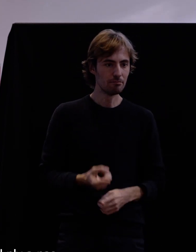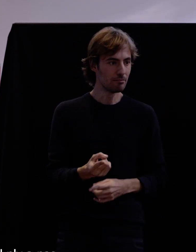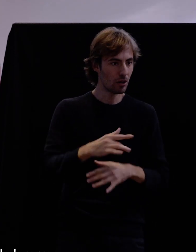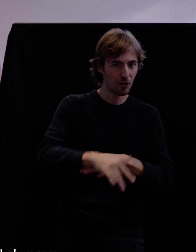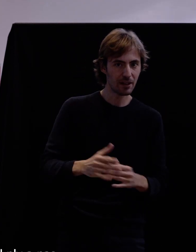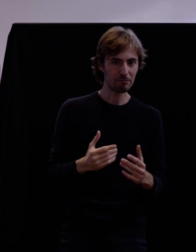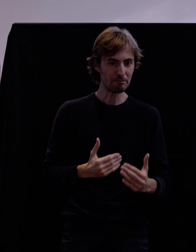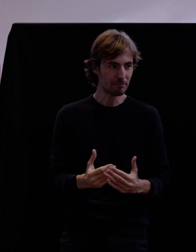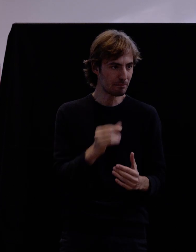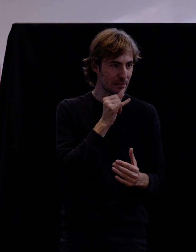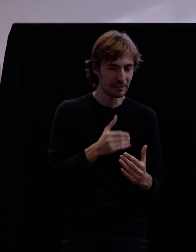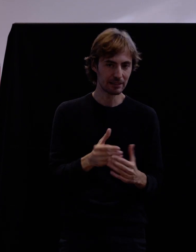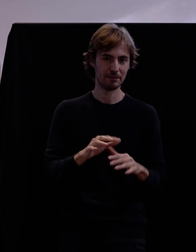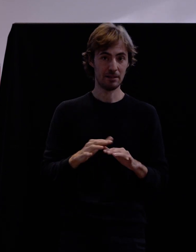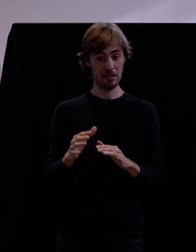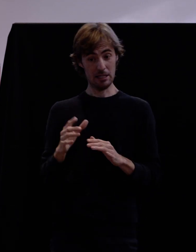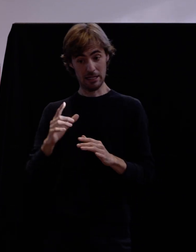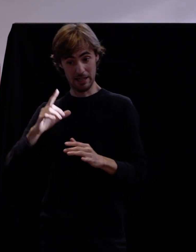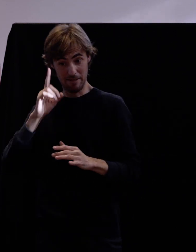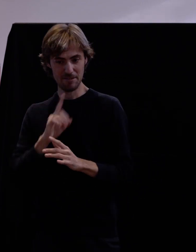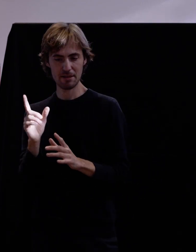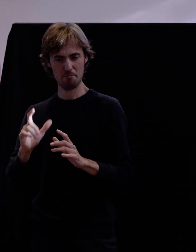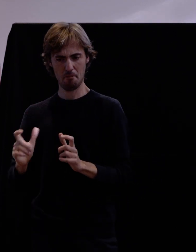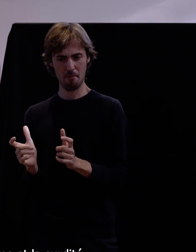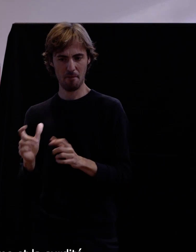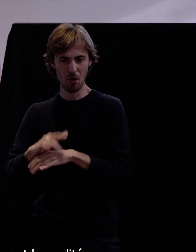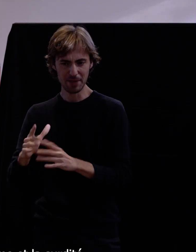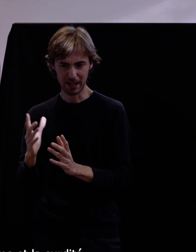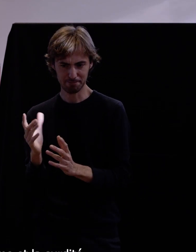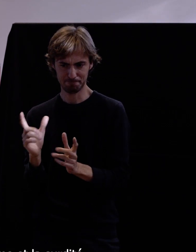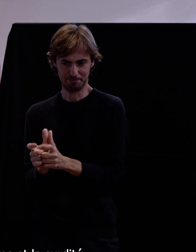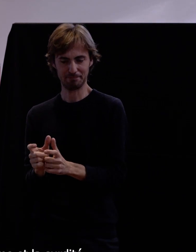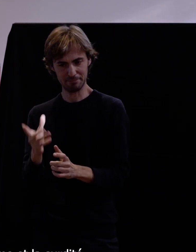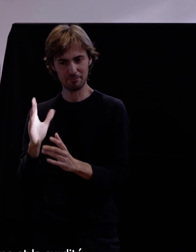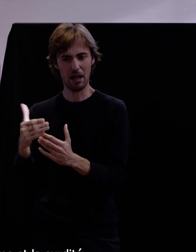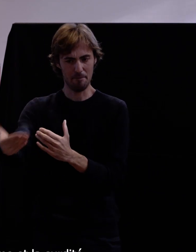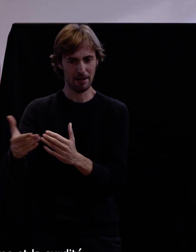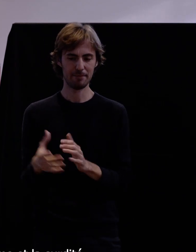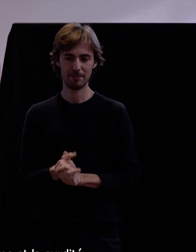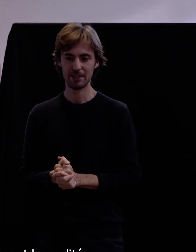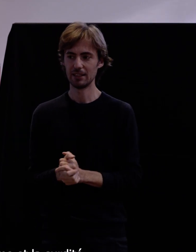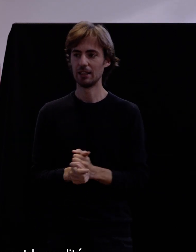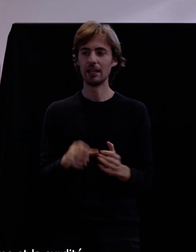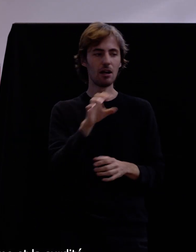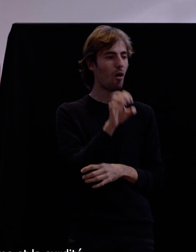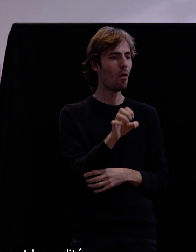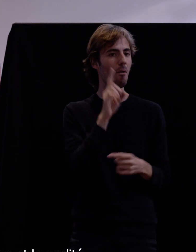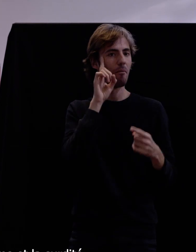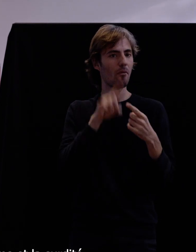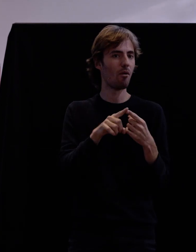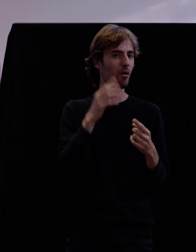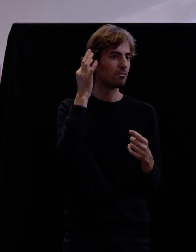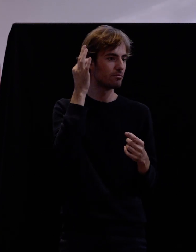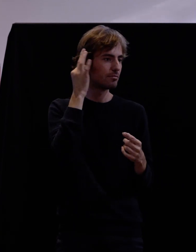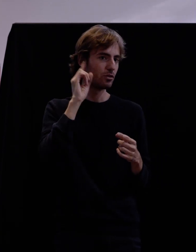clinique chez un bébé-fille. Et E pour oreille, donc à la fois la forme et la surdité qui est extrêmement